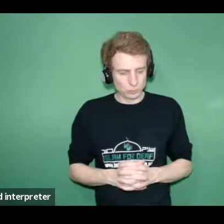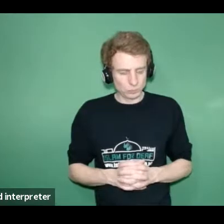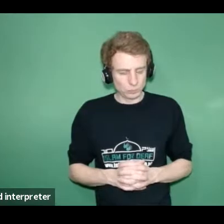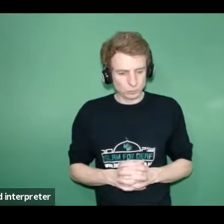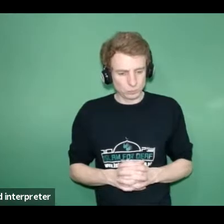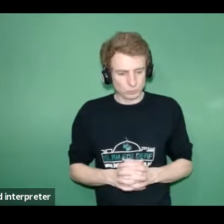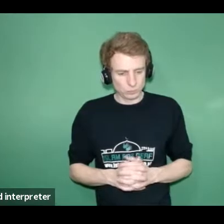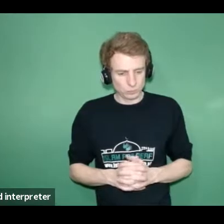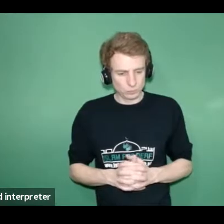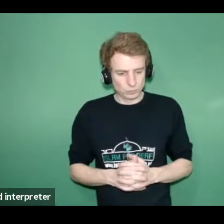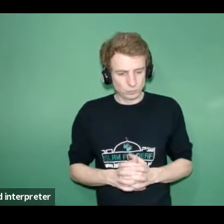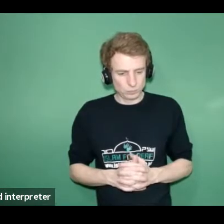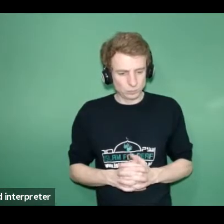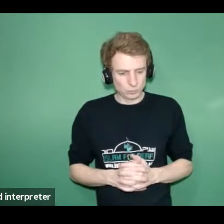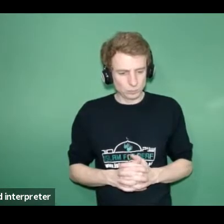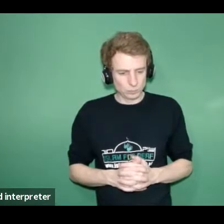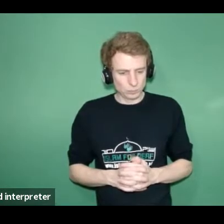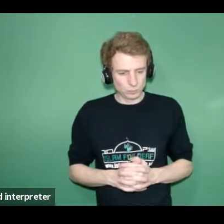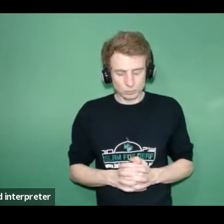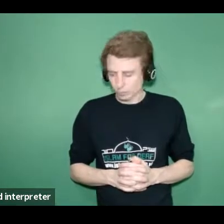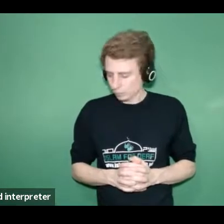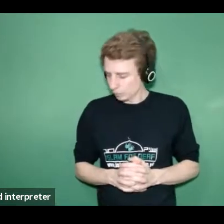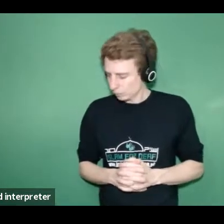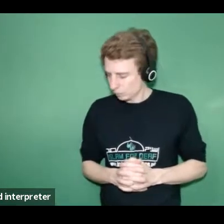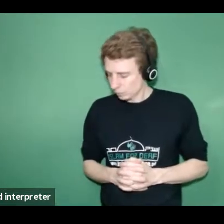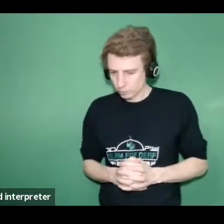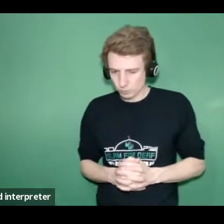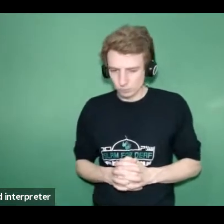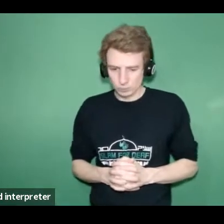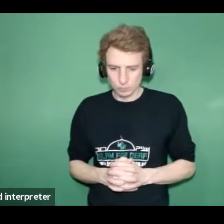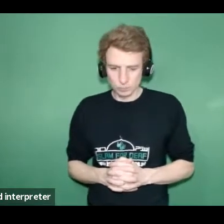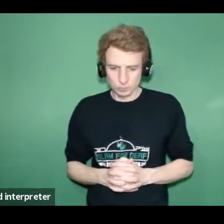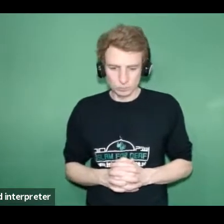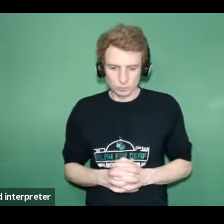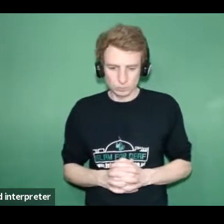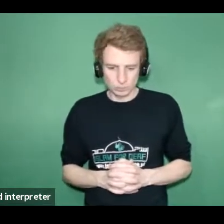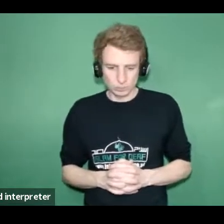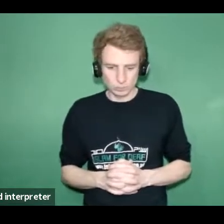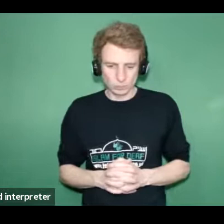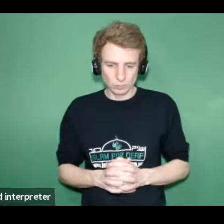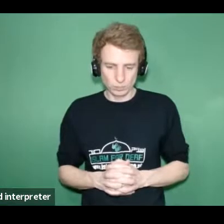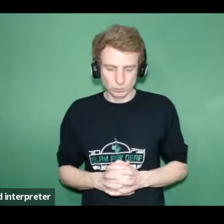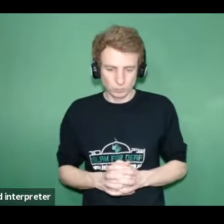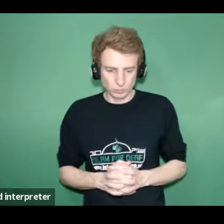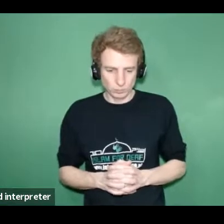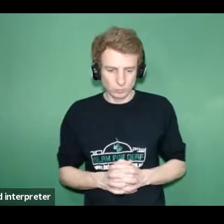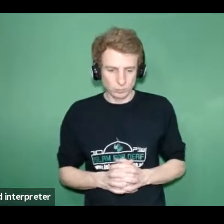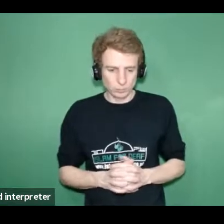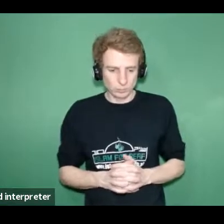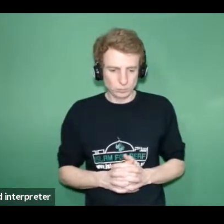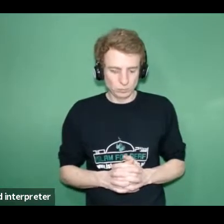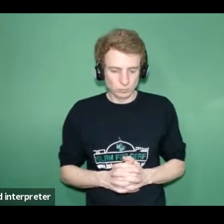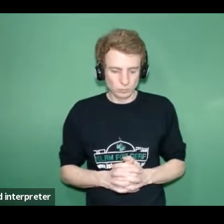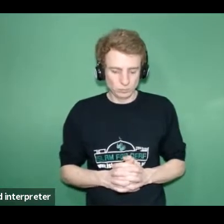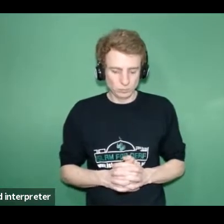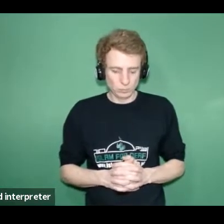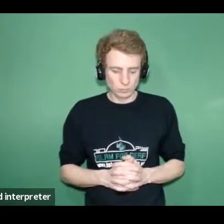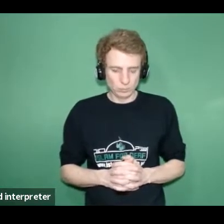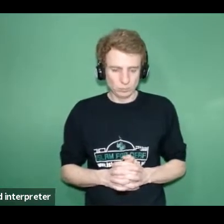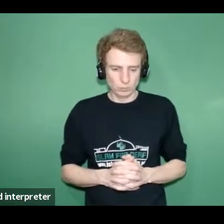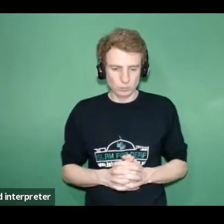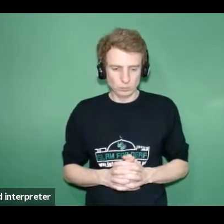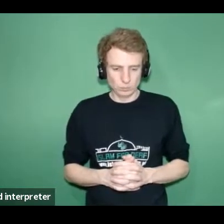عليها، فمثلا الدعاء عند الإفطار، والدعاء وقت